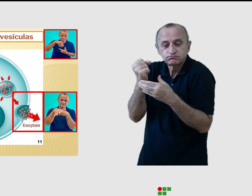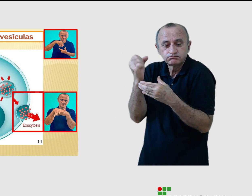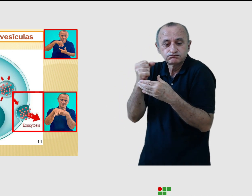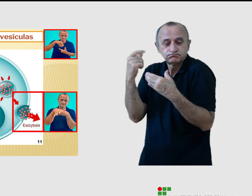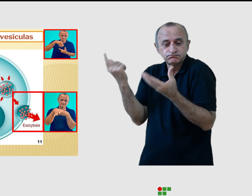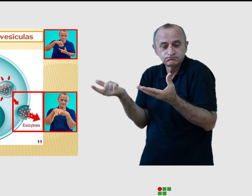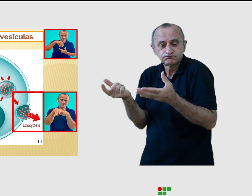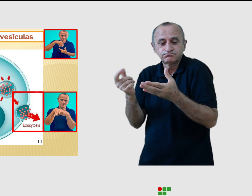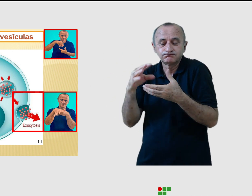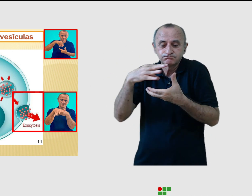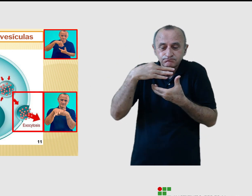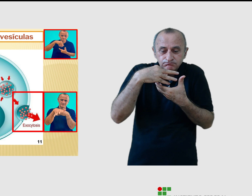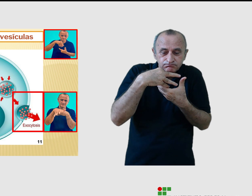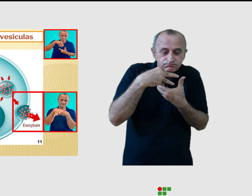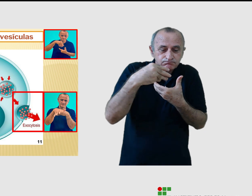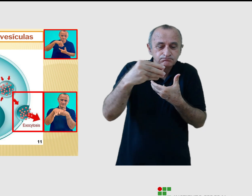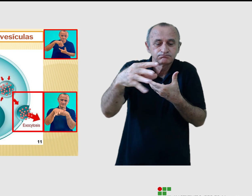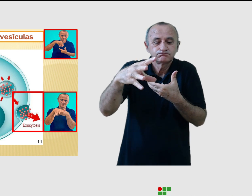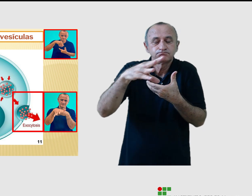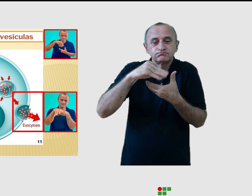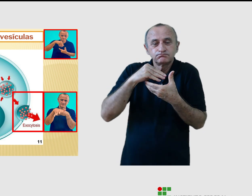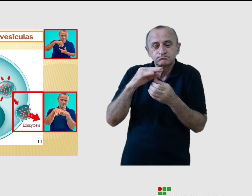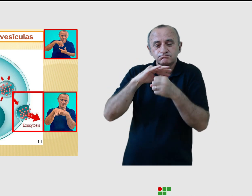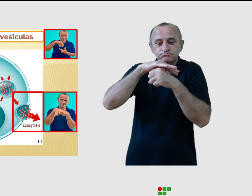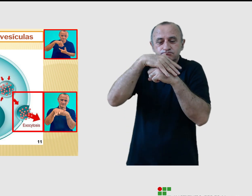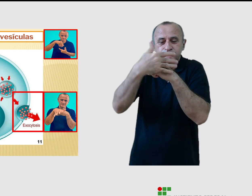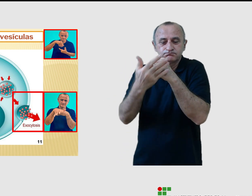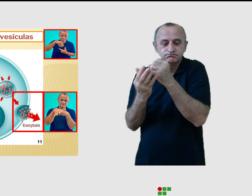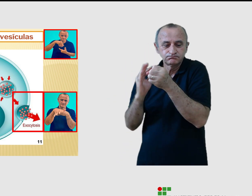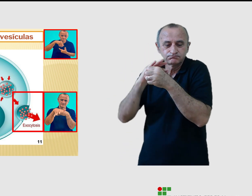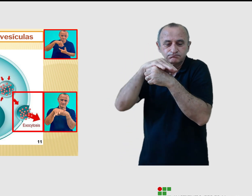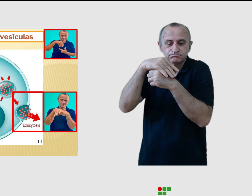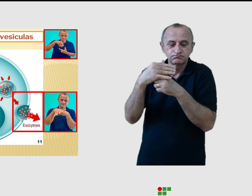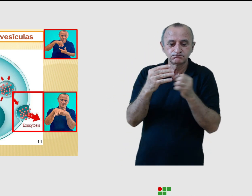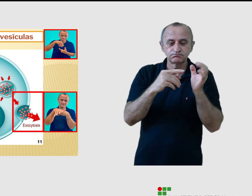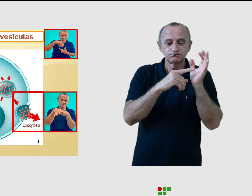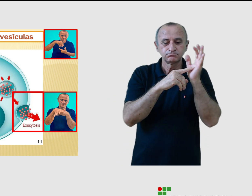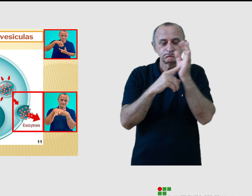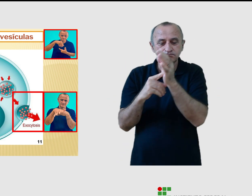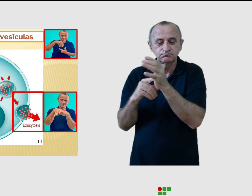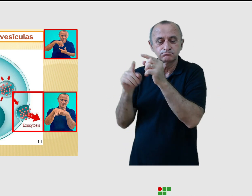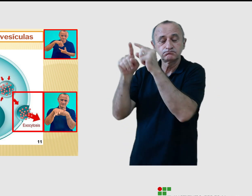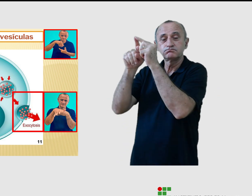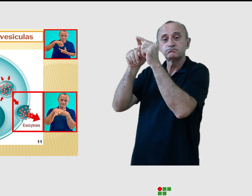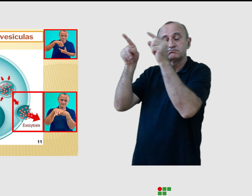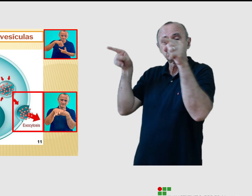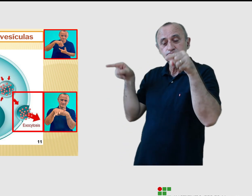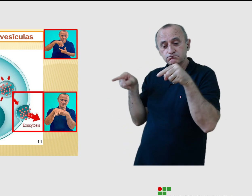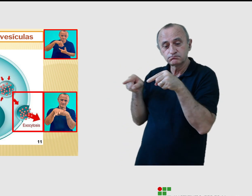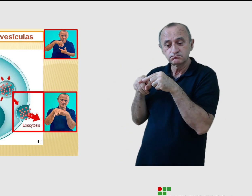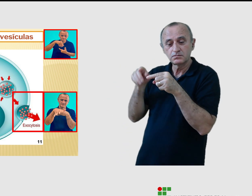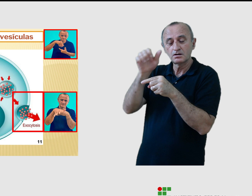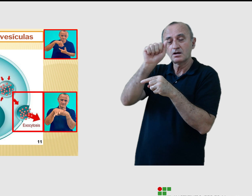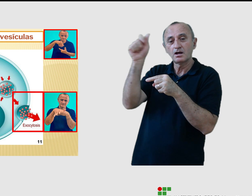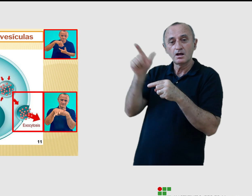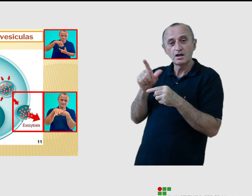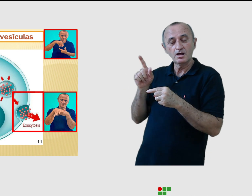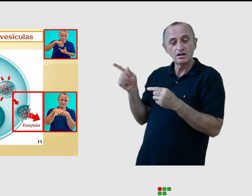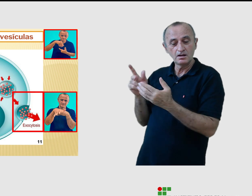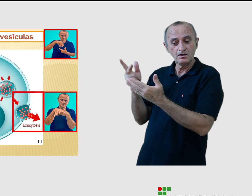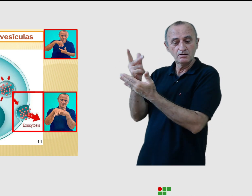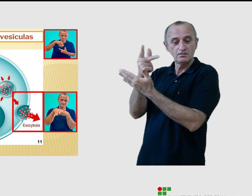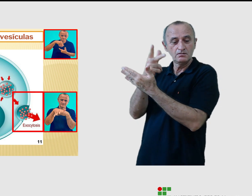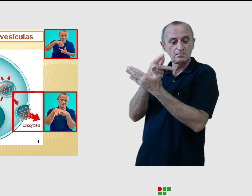brancas. Para isso, ela forma uma vesícula com sua membrana plasmática, representado por